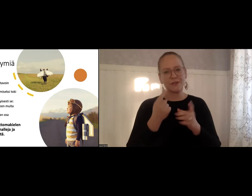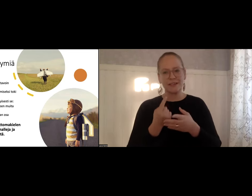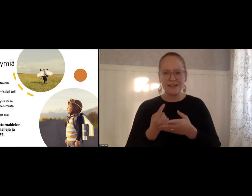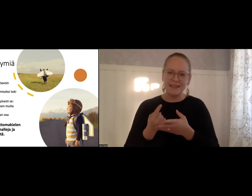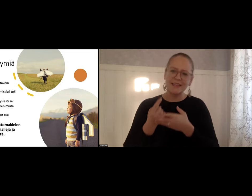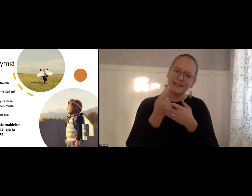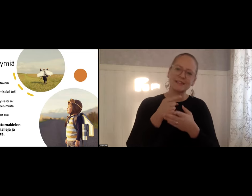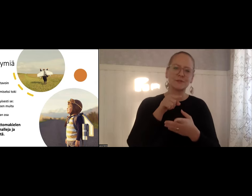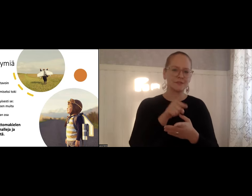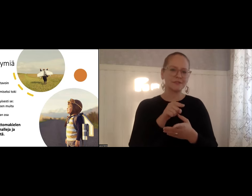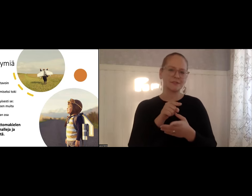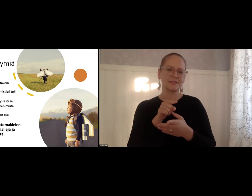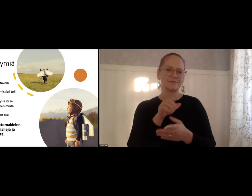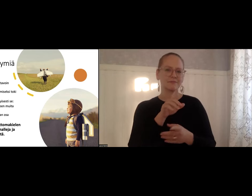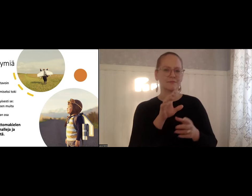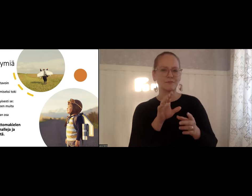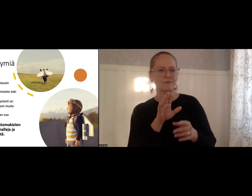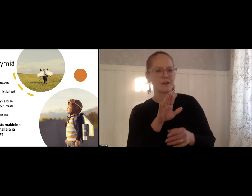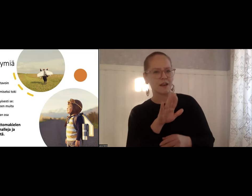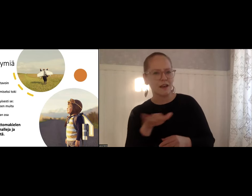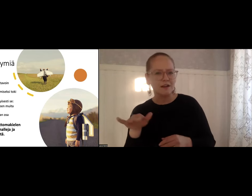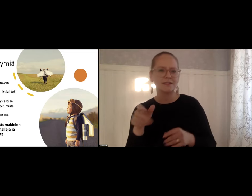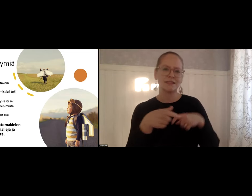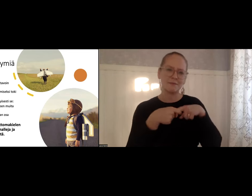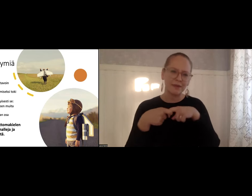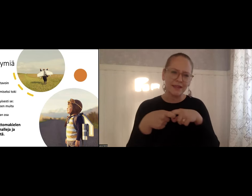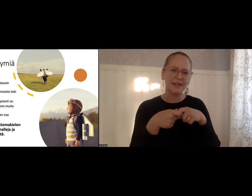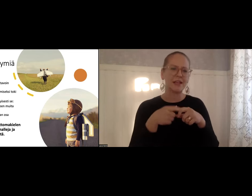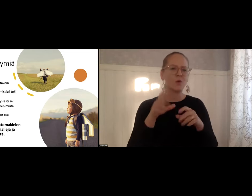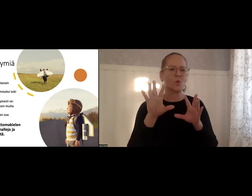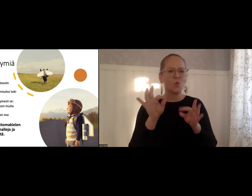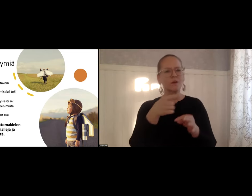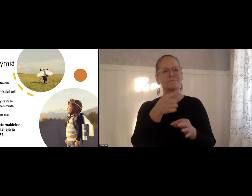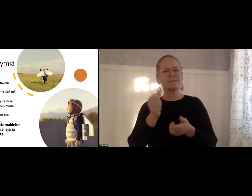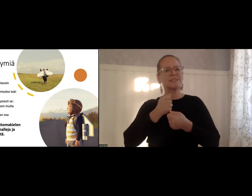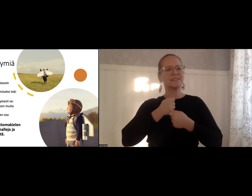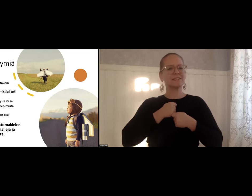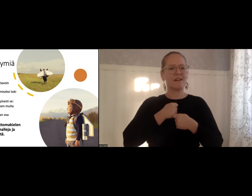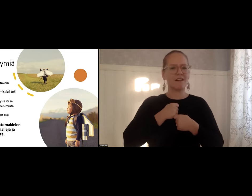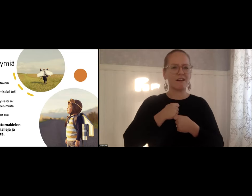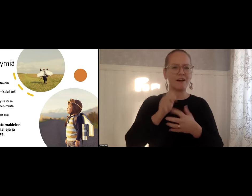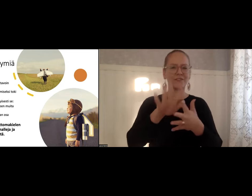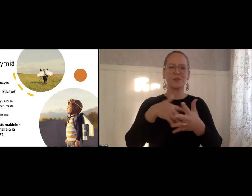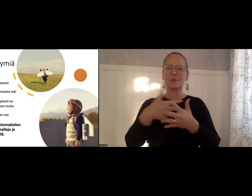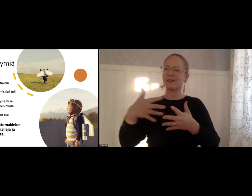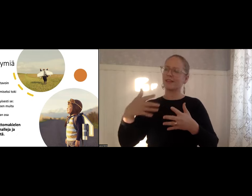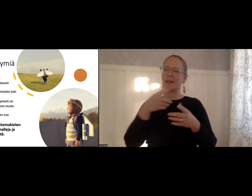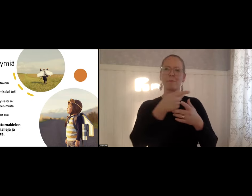Mutta jos ajattelemme tämän päivän akuutteja haasteita, niin ne liittyvät siihen, että